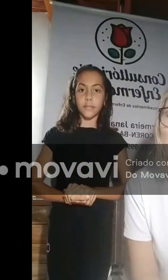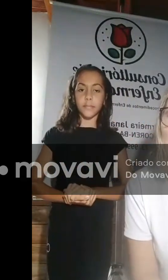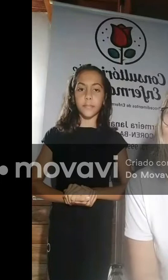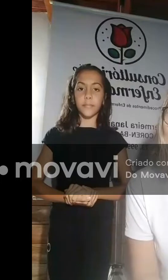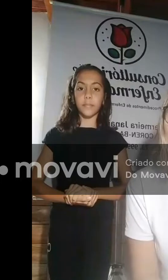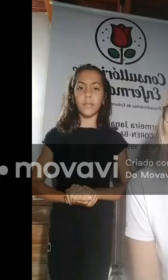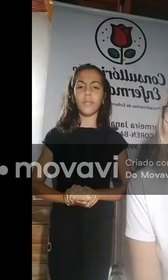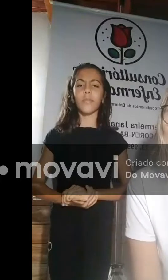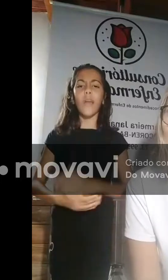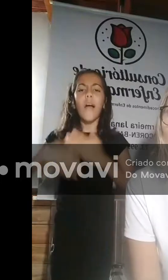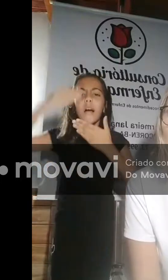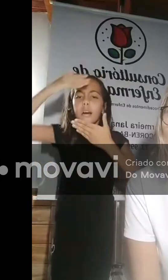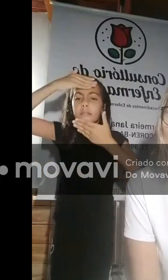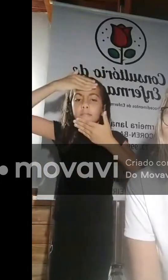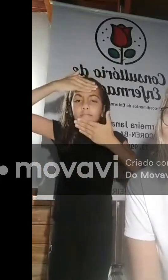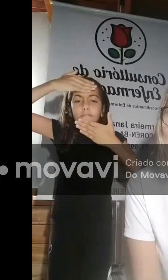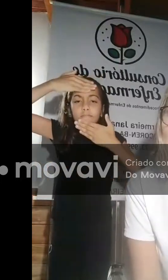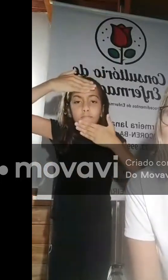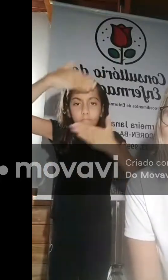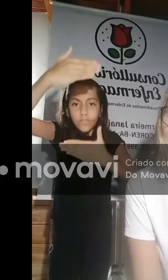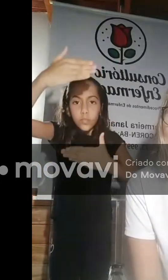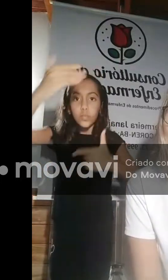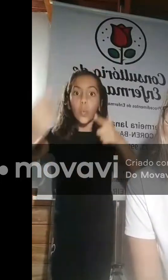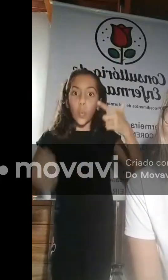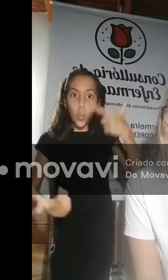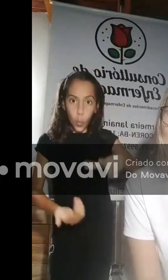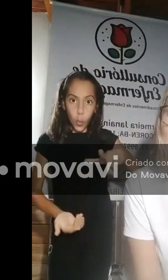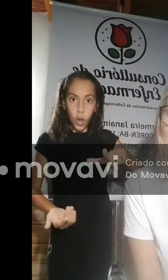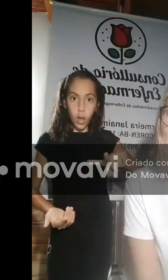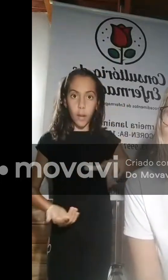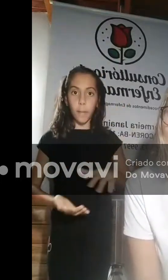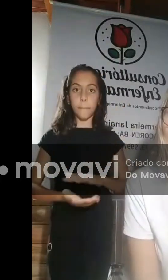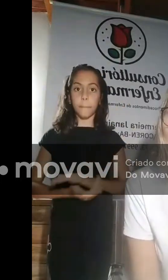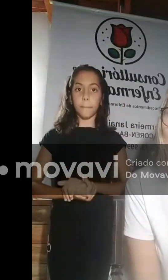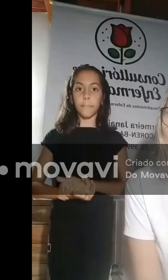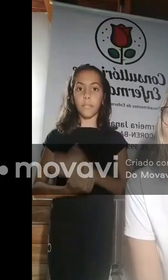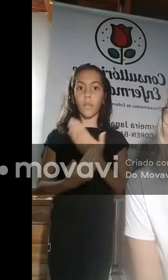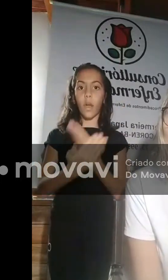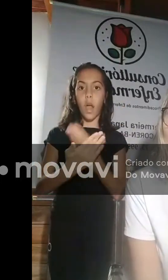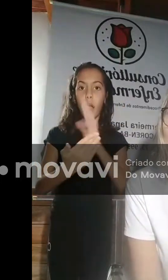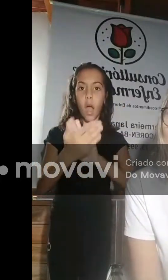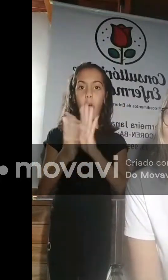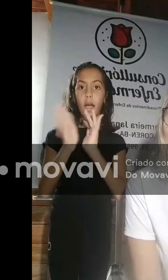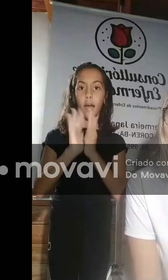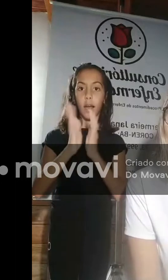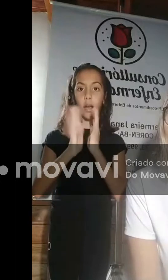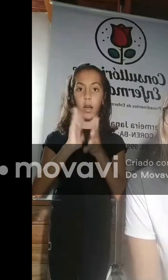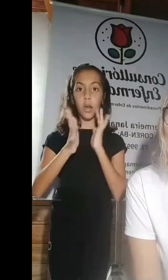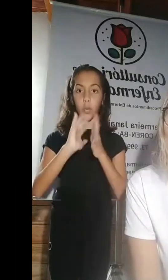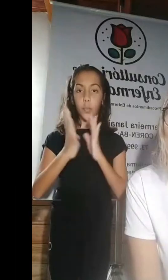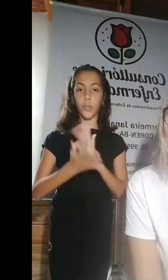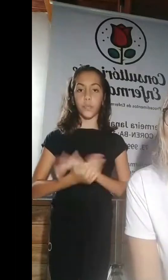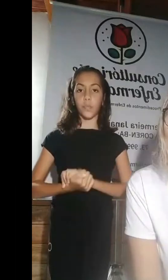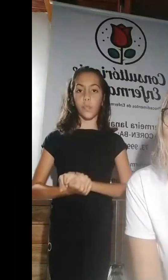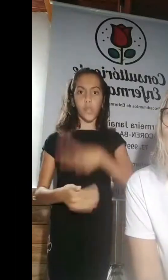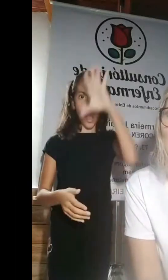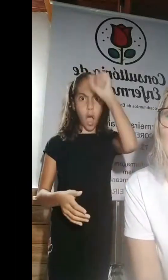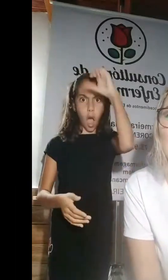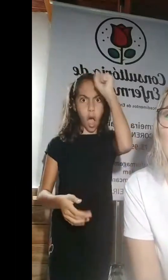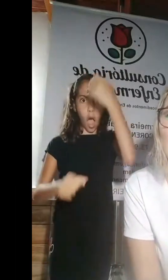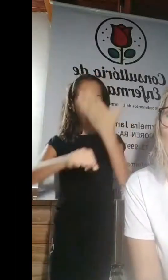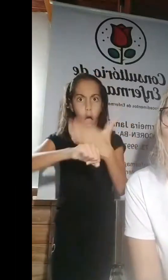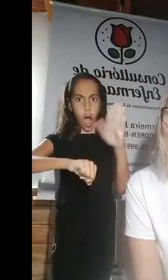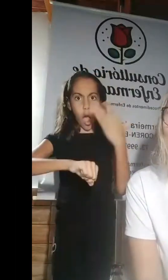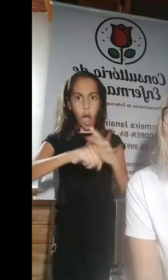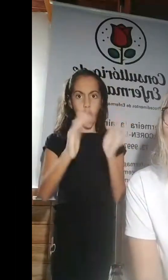Gostaria de agradecer novamente a minha intérprete Mirim, aprendiz, né,